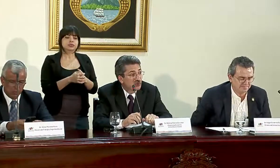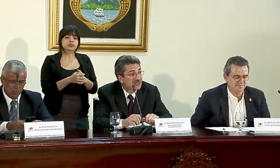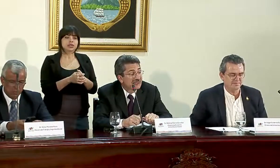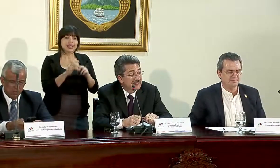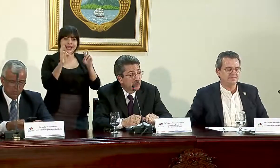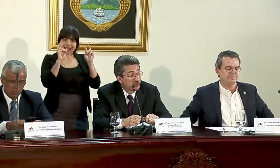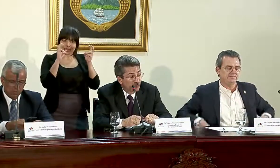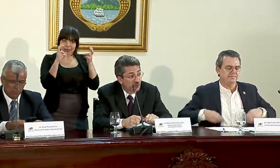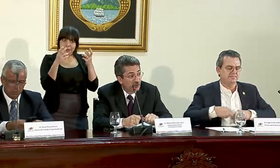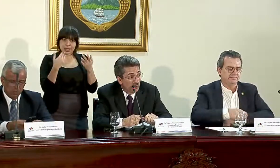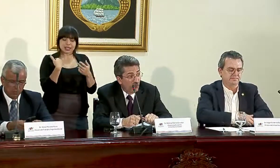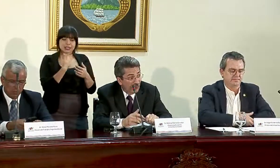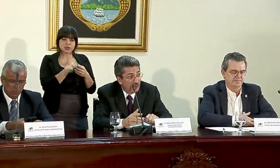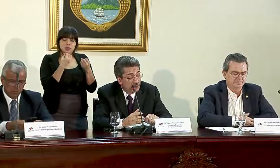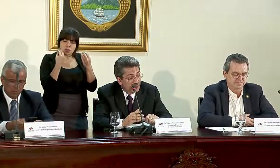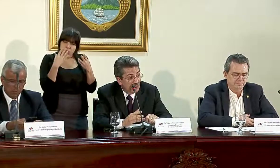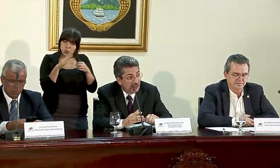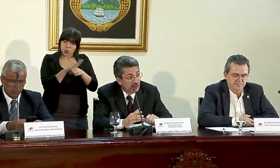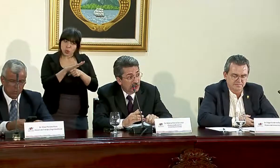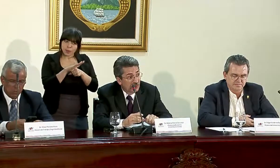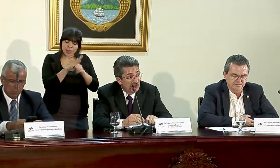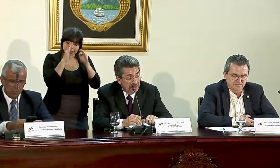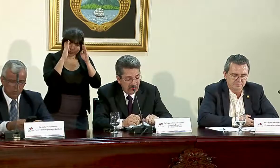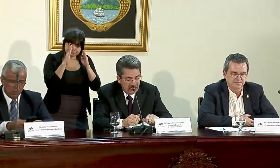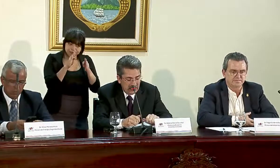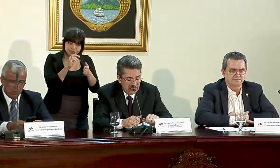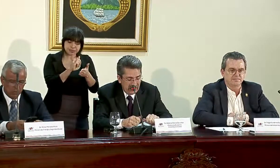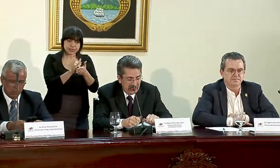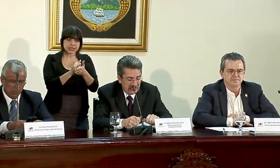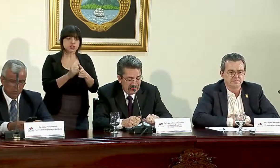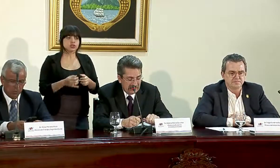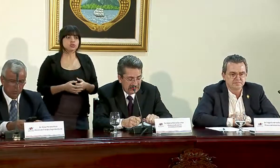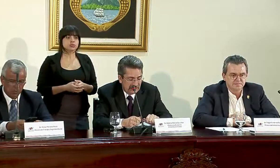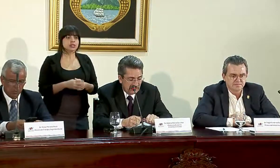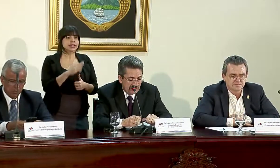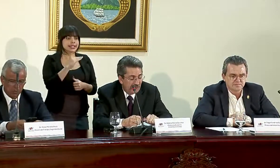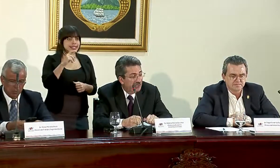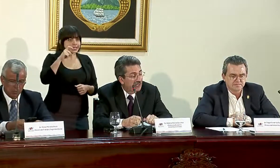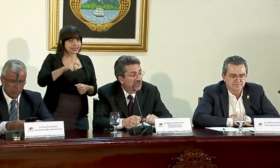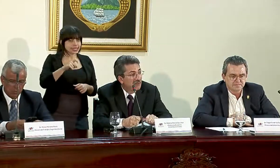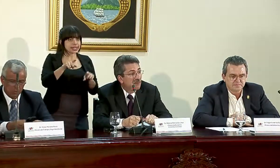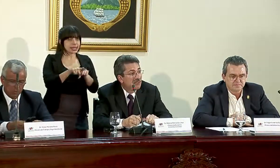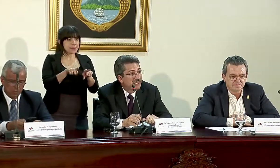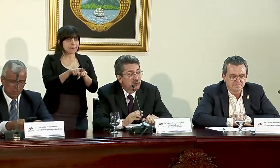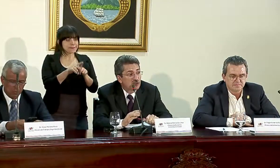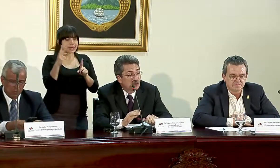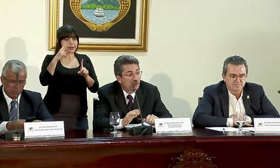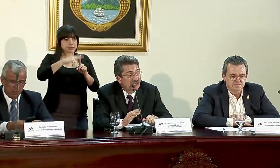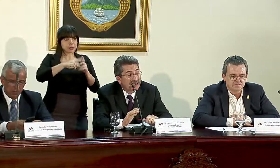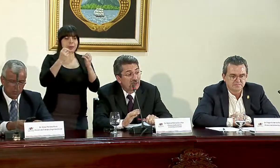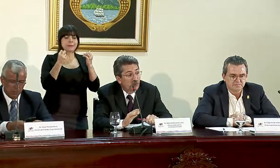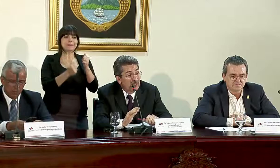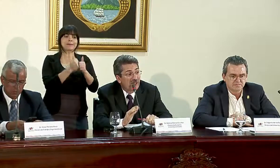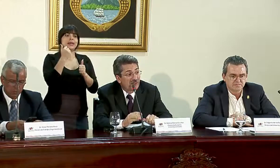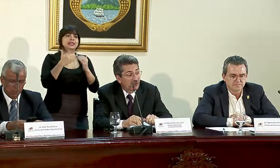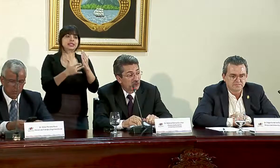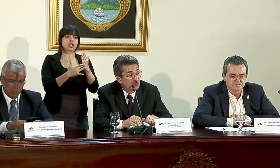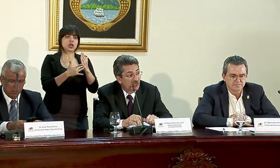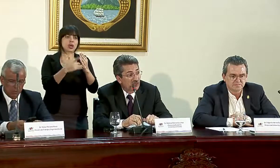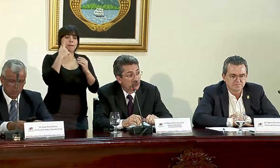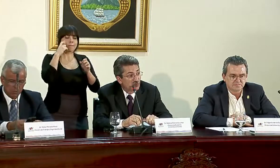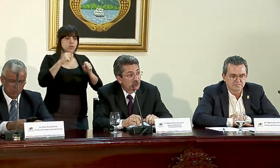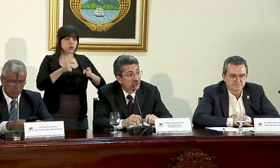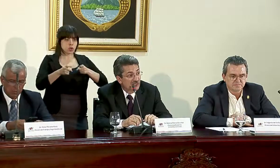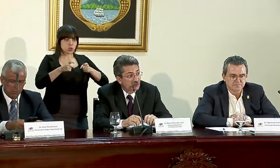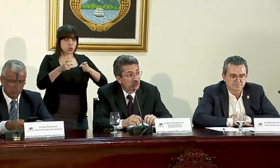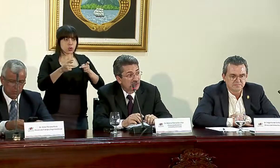el asunto es que estamos muy ocupados en esto y es necesario también implementar muchísimo más tecnología para